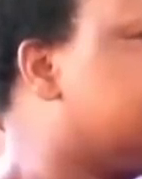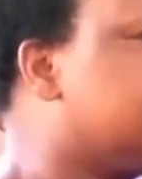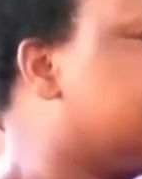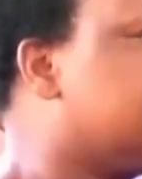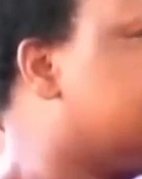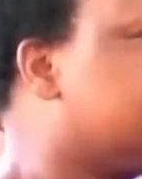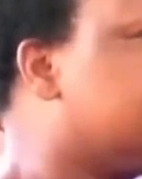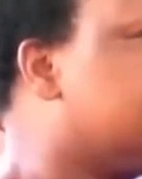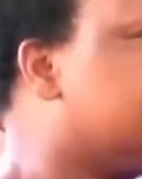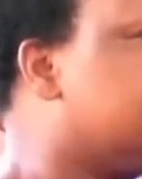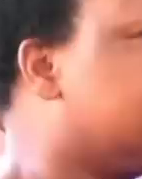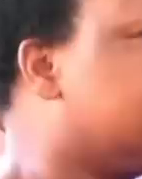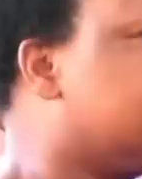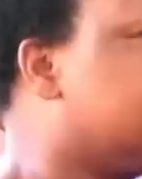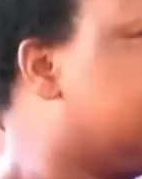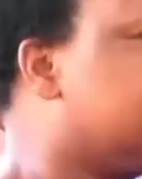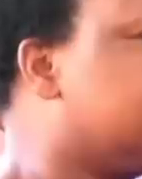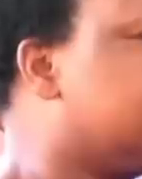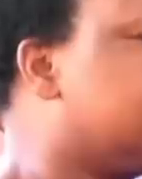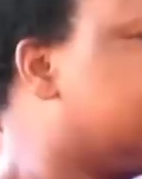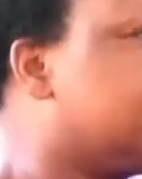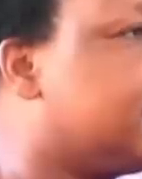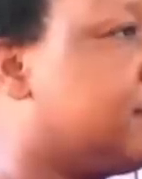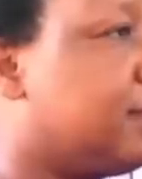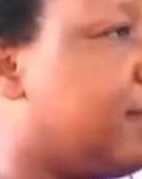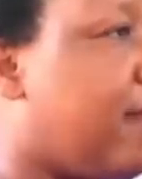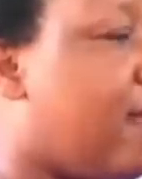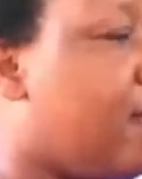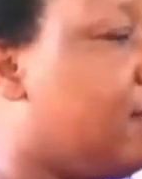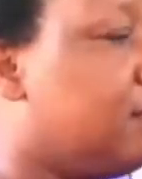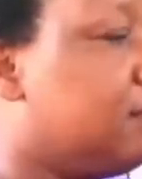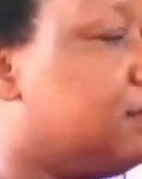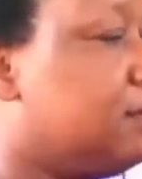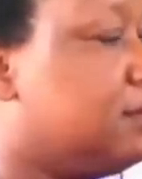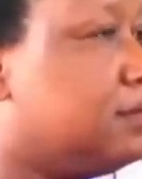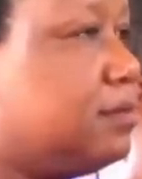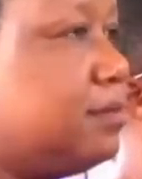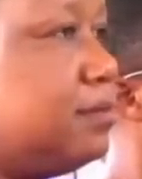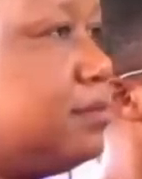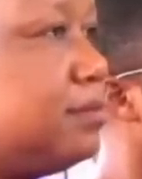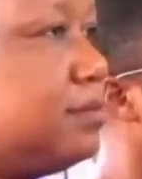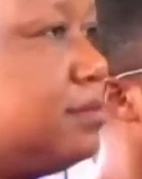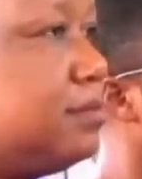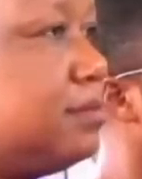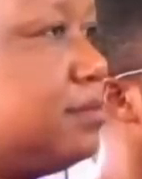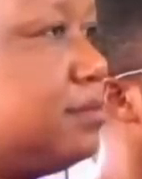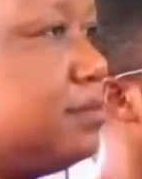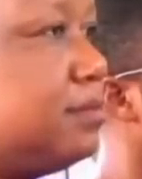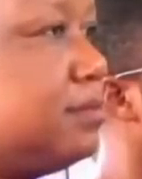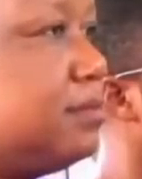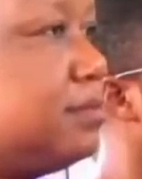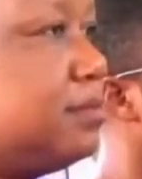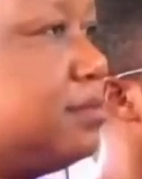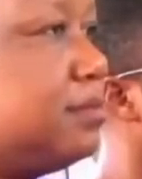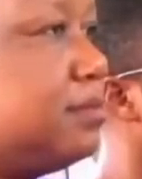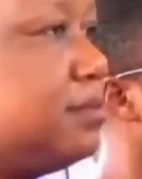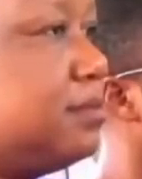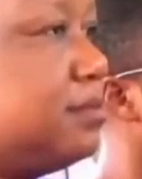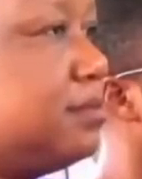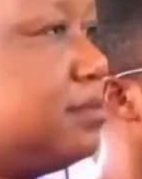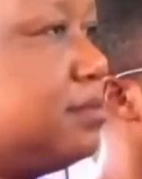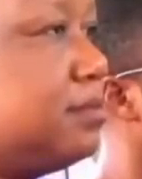kusaidia kutafuta namna ya kuibadili hiyo elimu izae kitu, hujaenda shule.